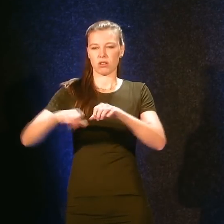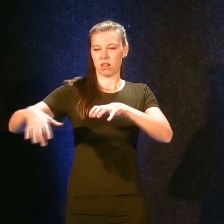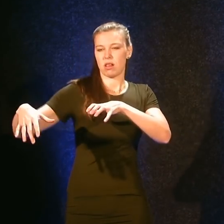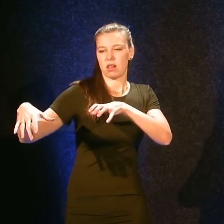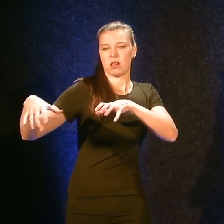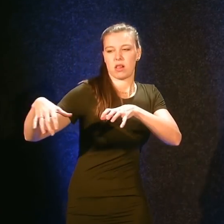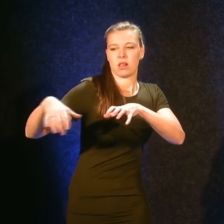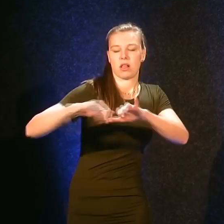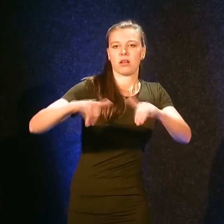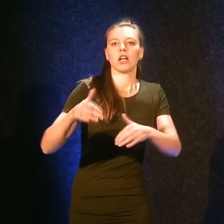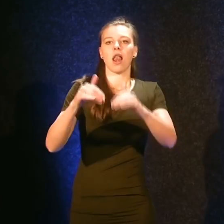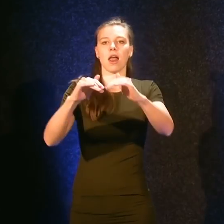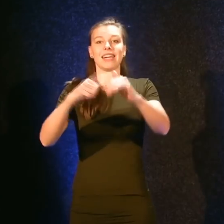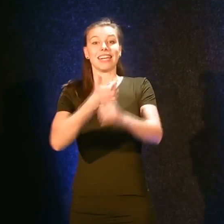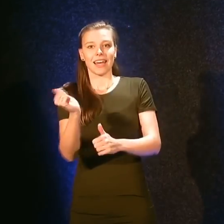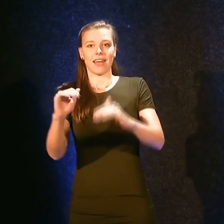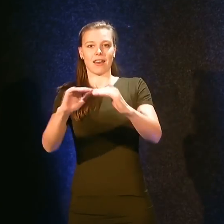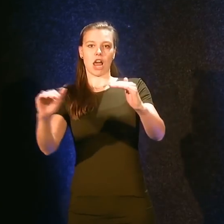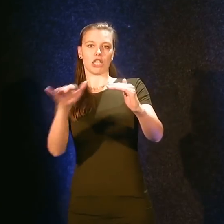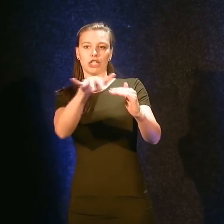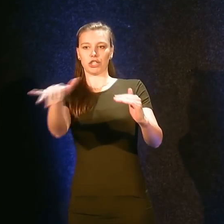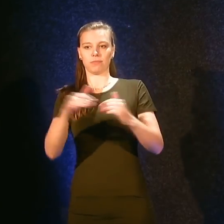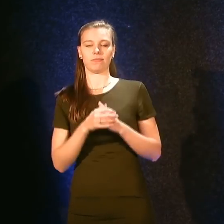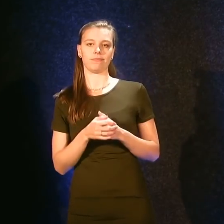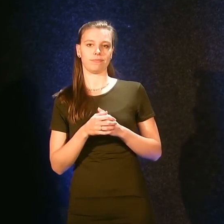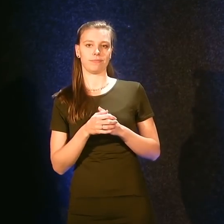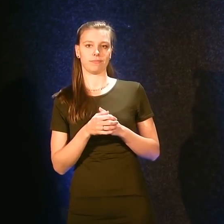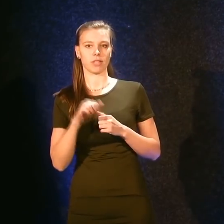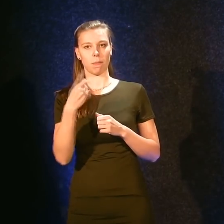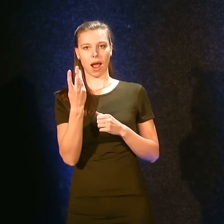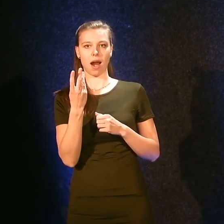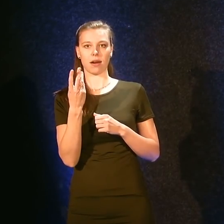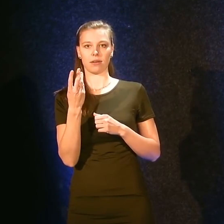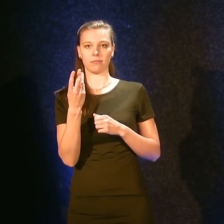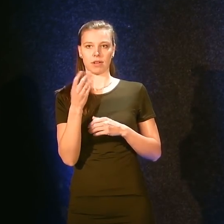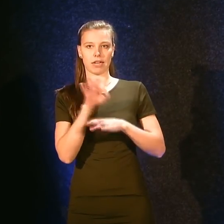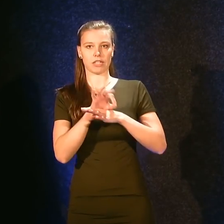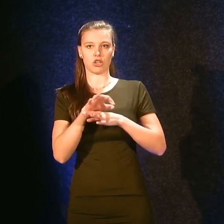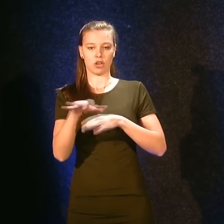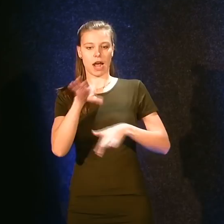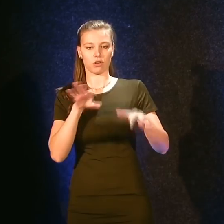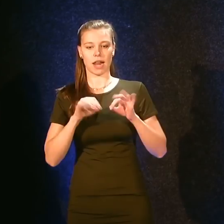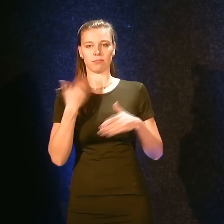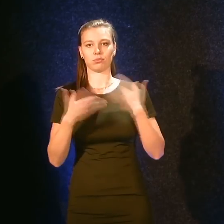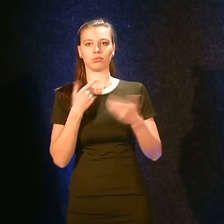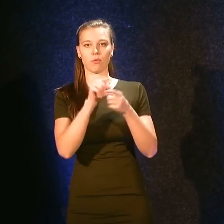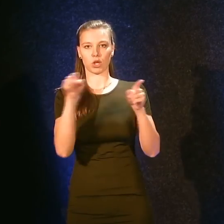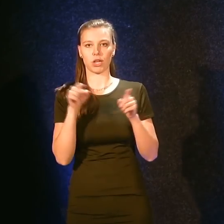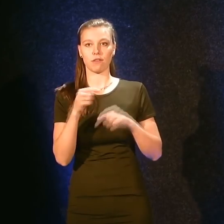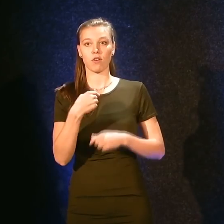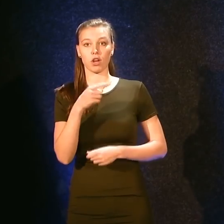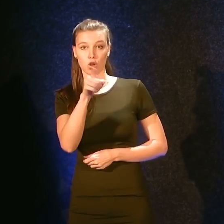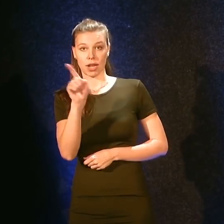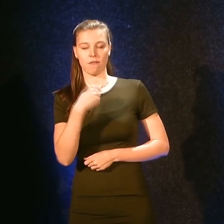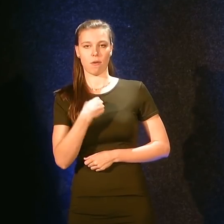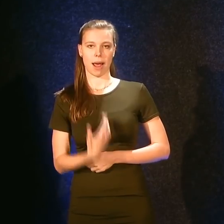Dat is het verhaal zoals we het lezen in de Bijbel. En ik wil er een paar lessen uit trekken voor jou en voor mij. Allereerst deze.